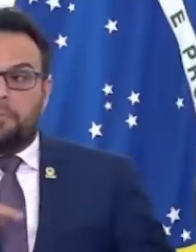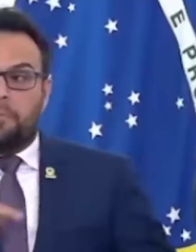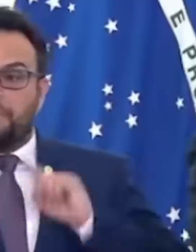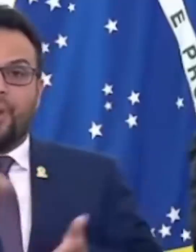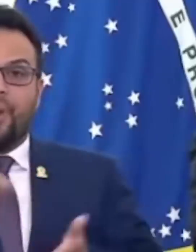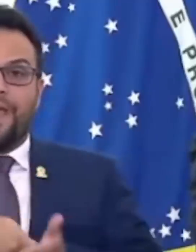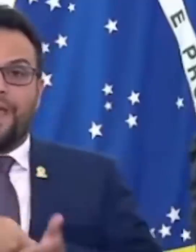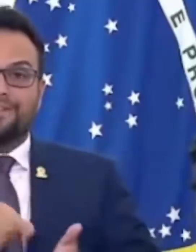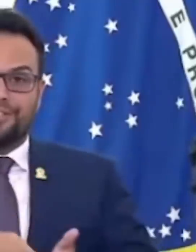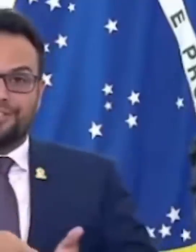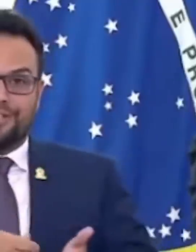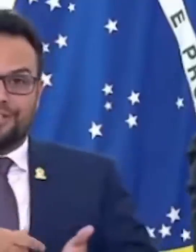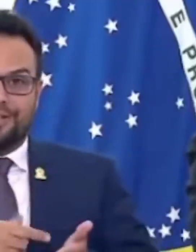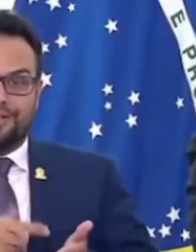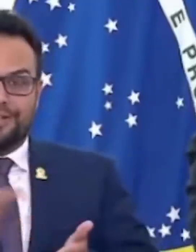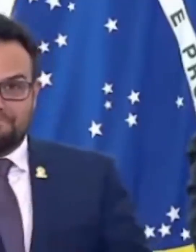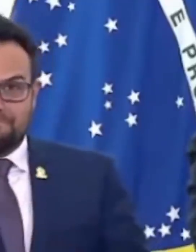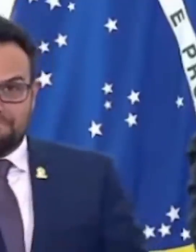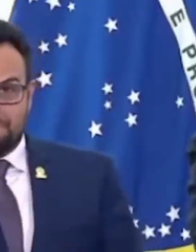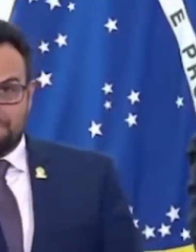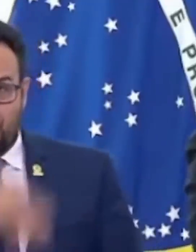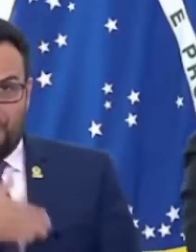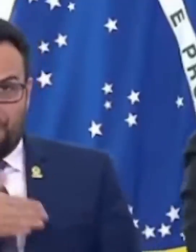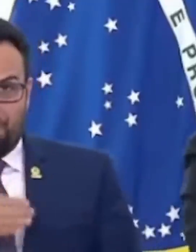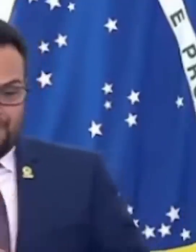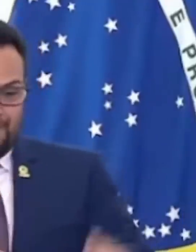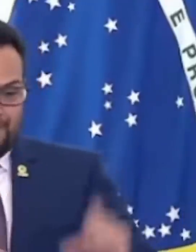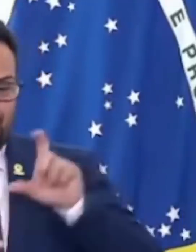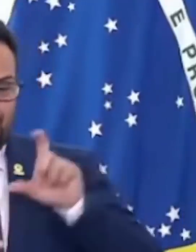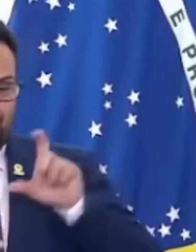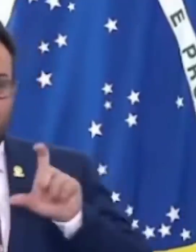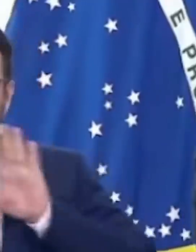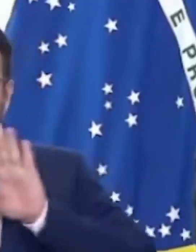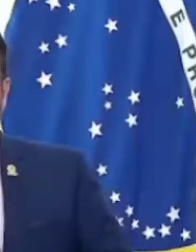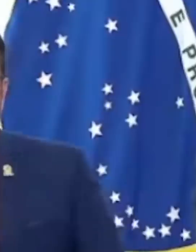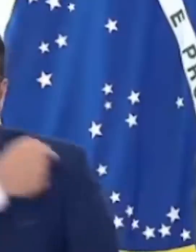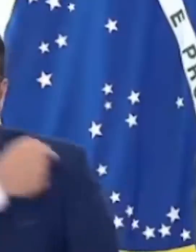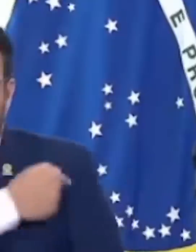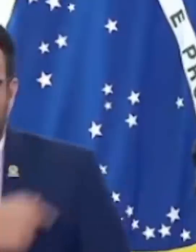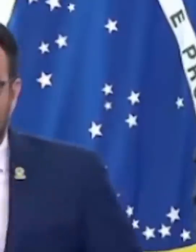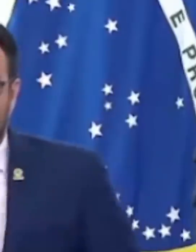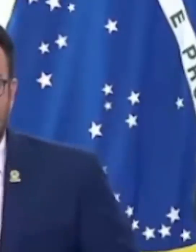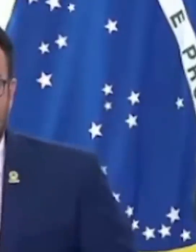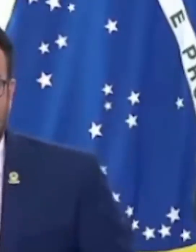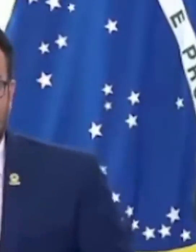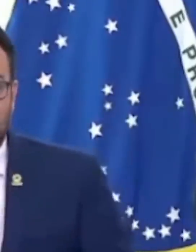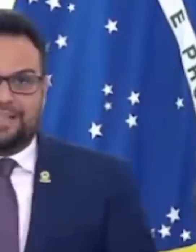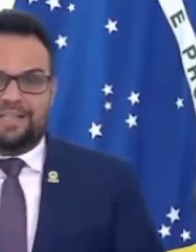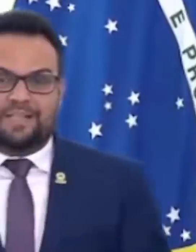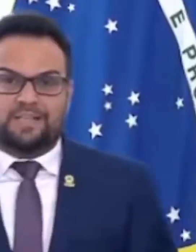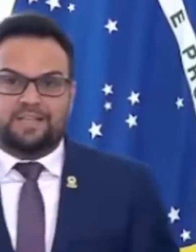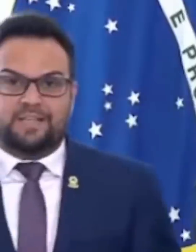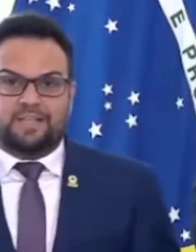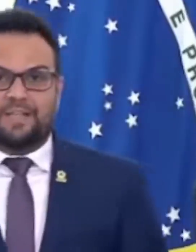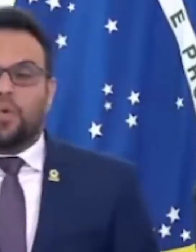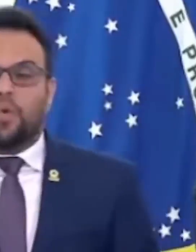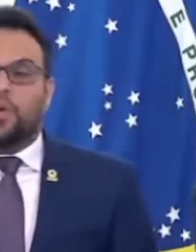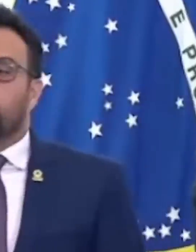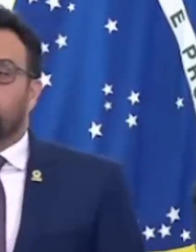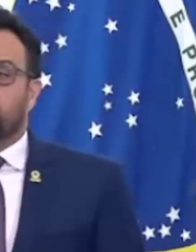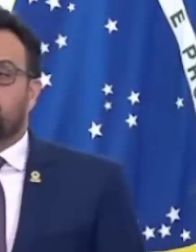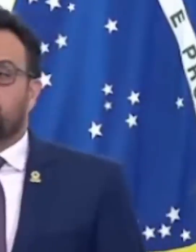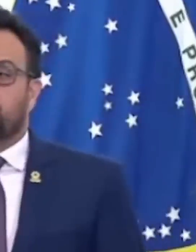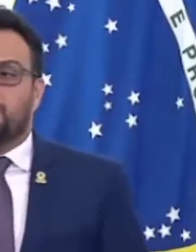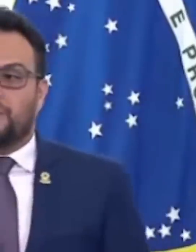exigência do passaporte vacinal. Está lá, o governador Marcos vai agora decidir se